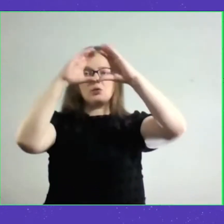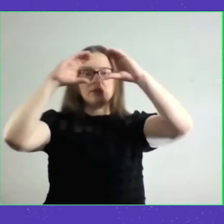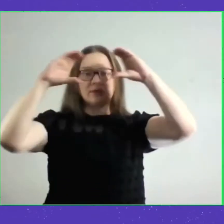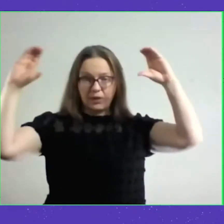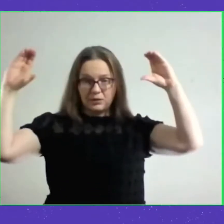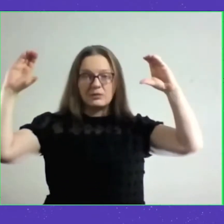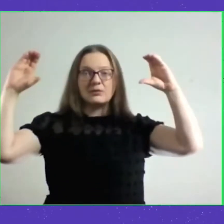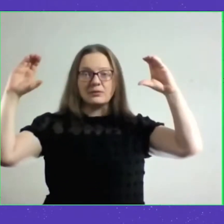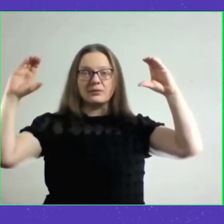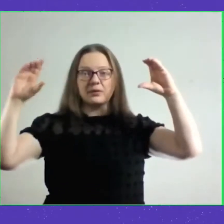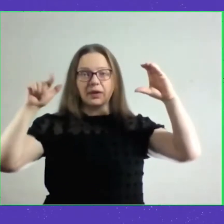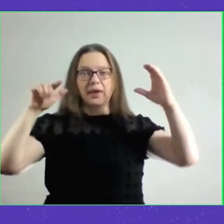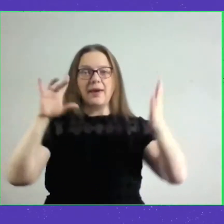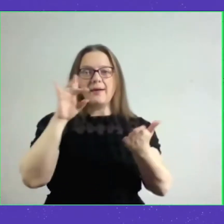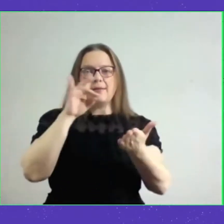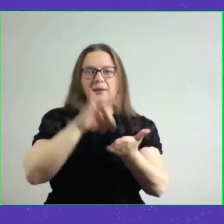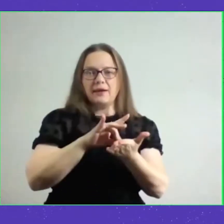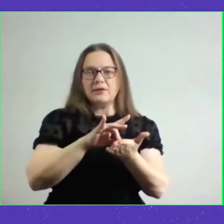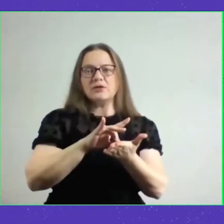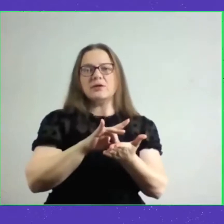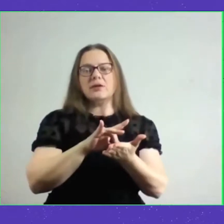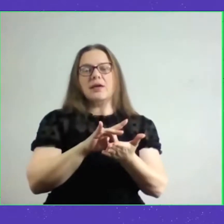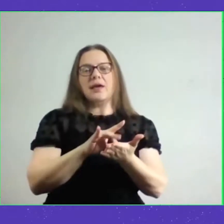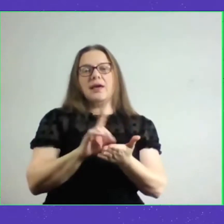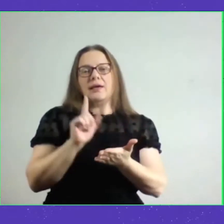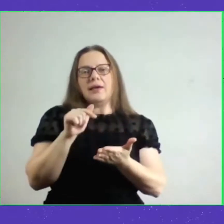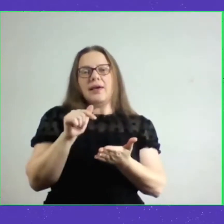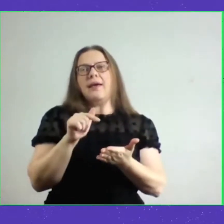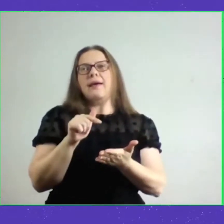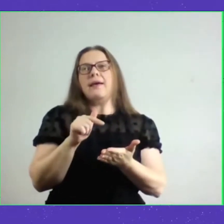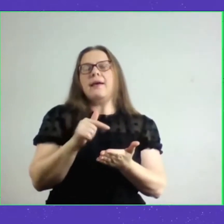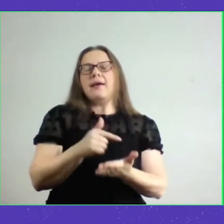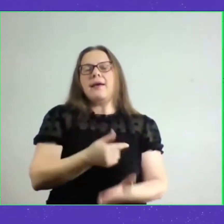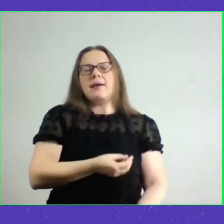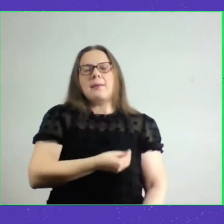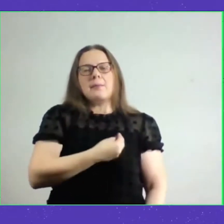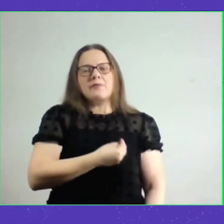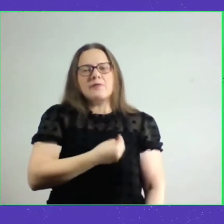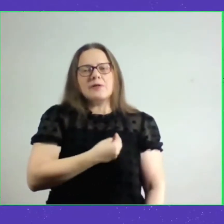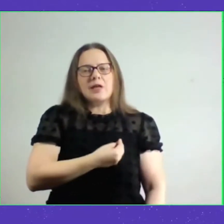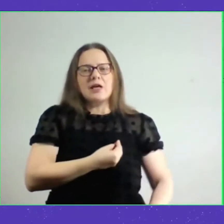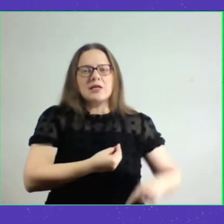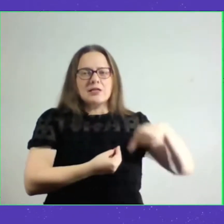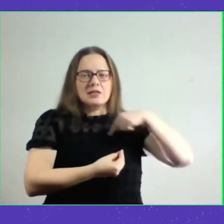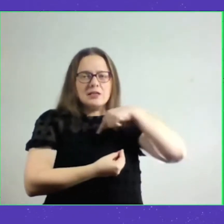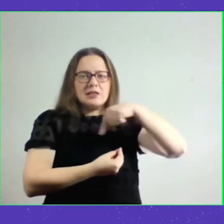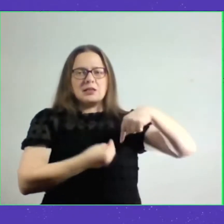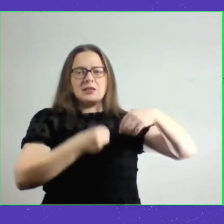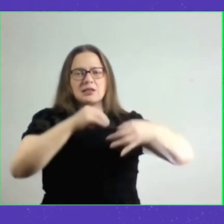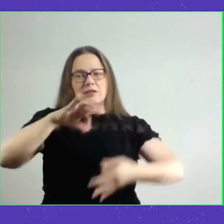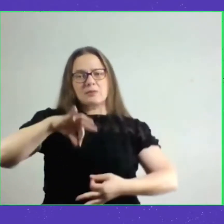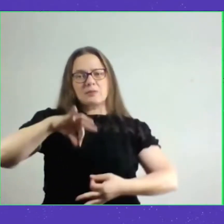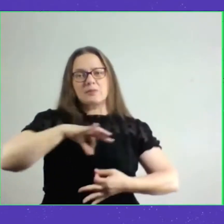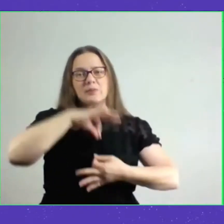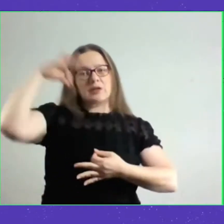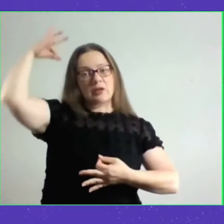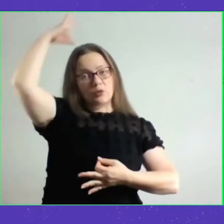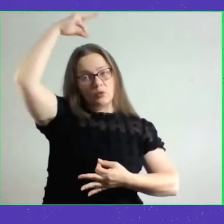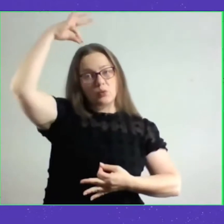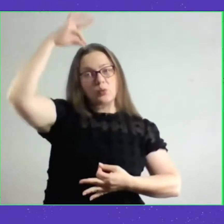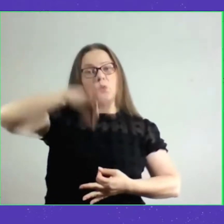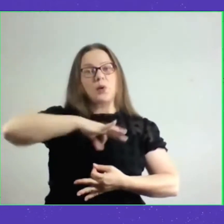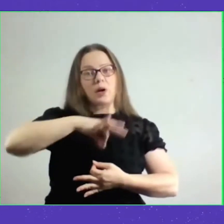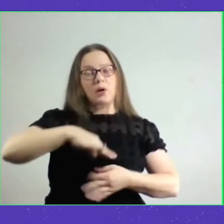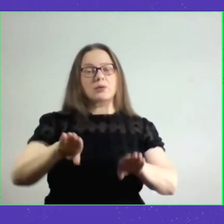céus é a sua natureza celestial e espiritual. Então, quando a gente lê Mateus 5,